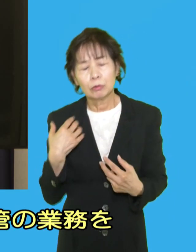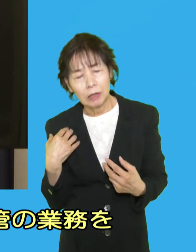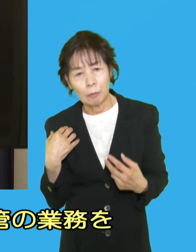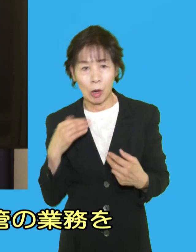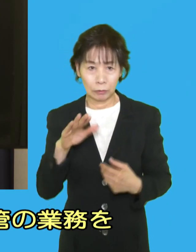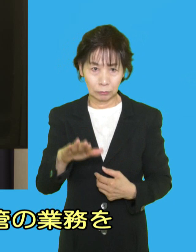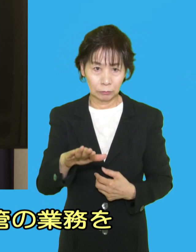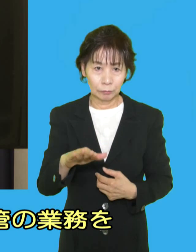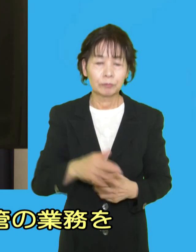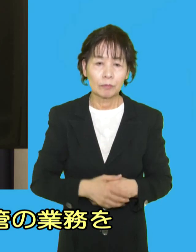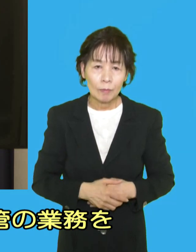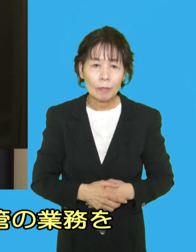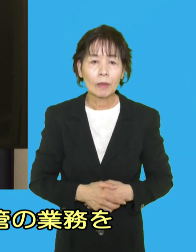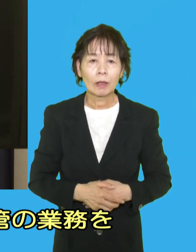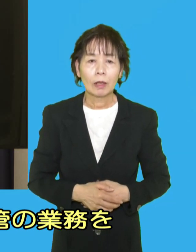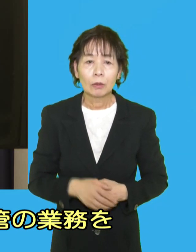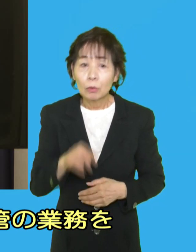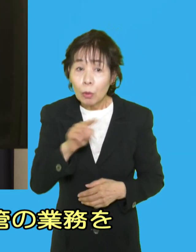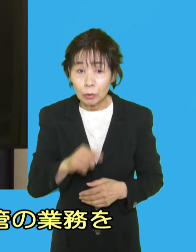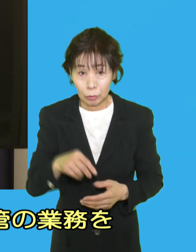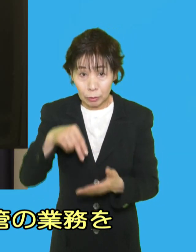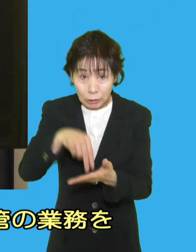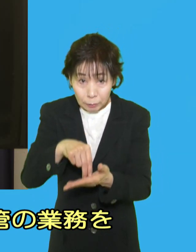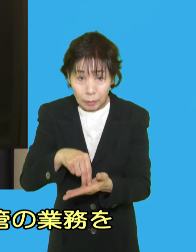うポジションで